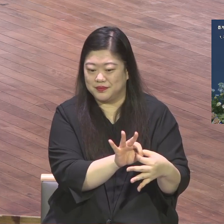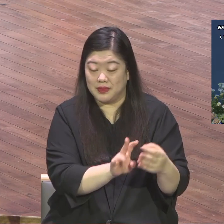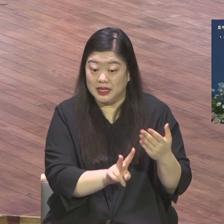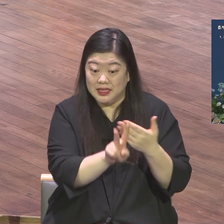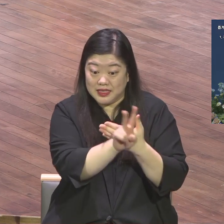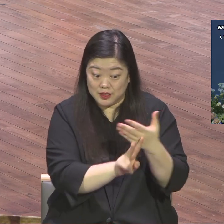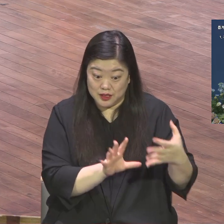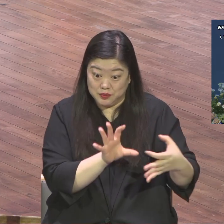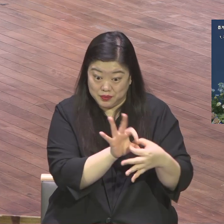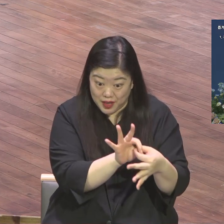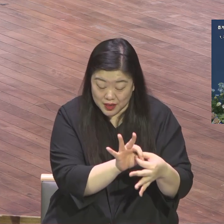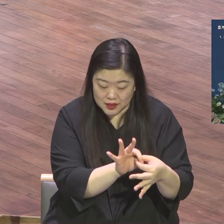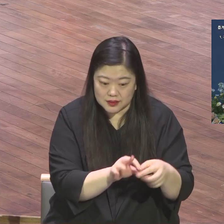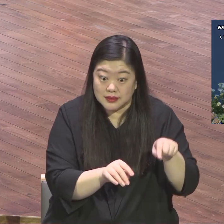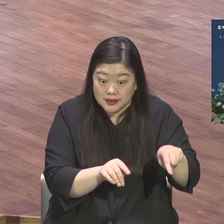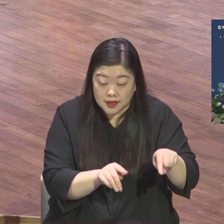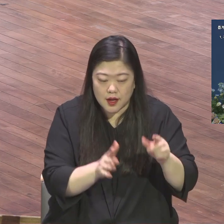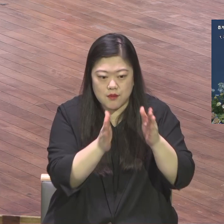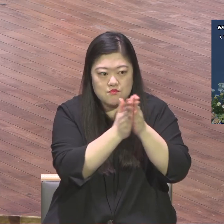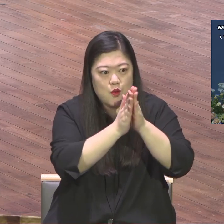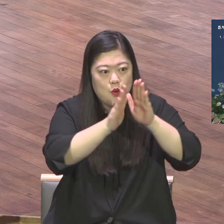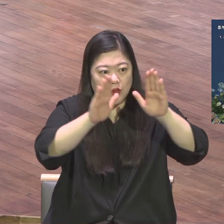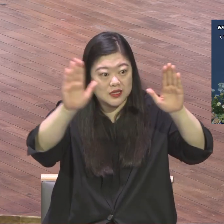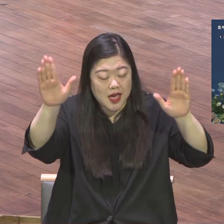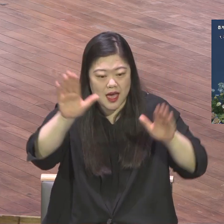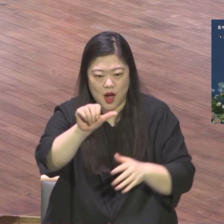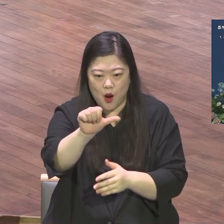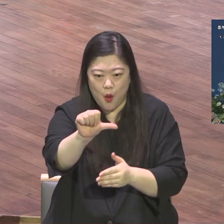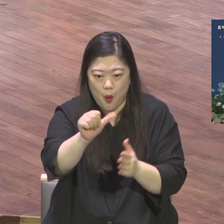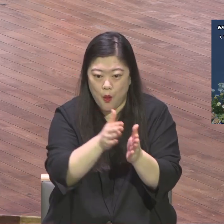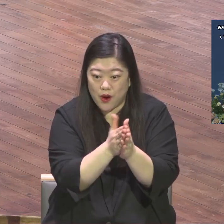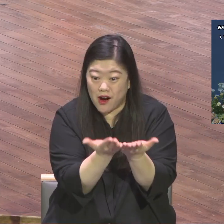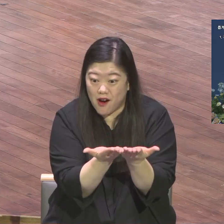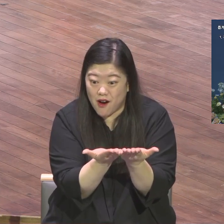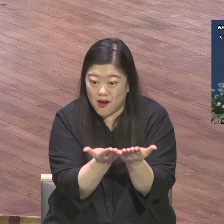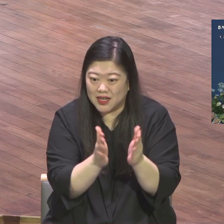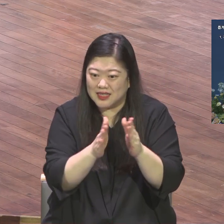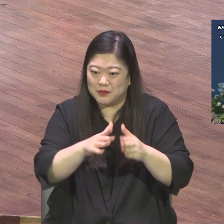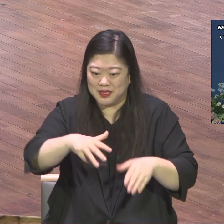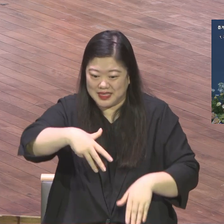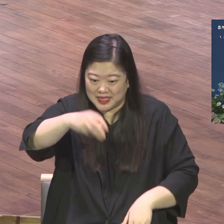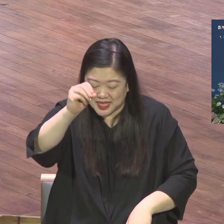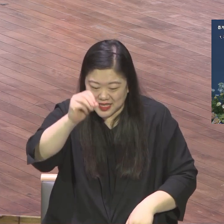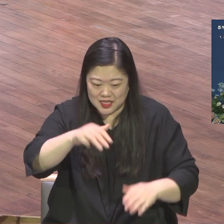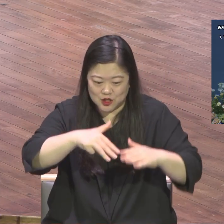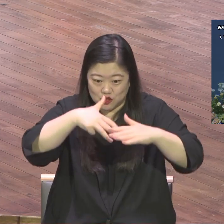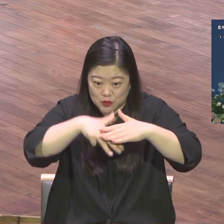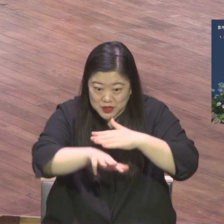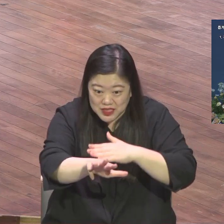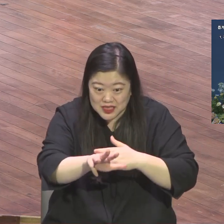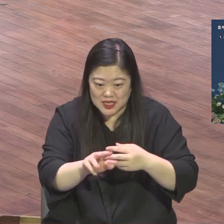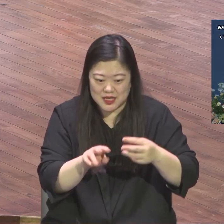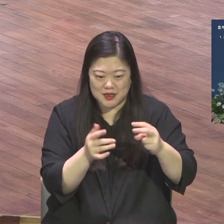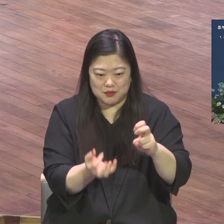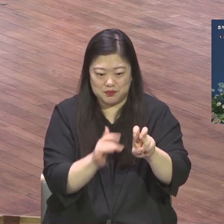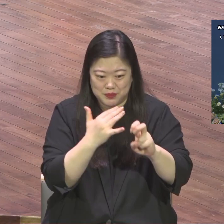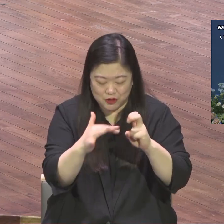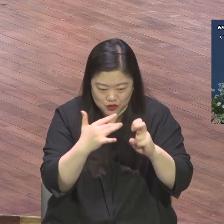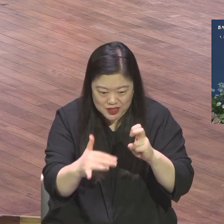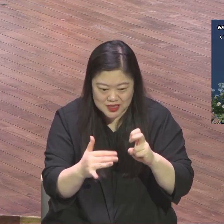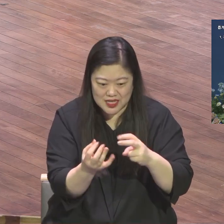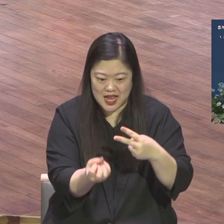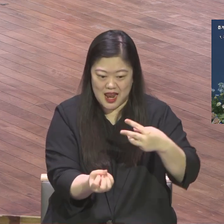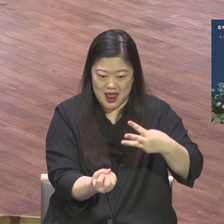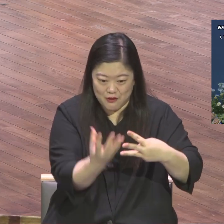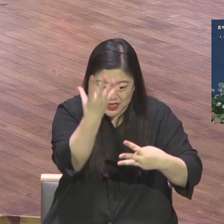사두개파는 모세오경만 인정하고 내세, 부활, 영적세계, 천사들의